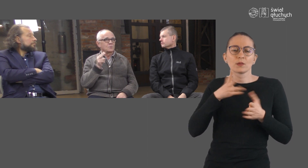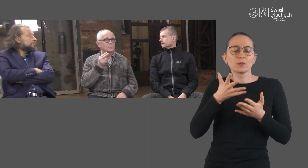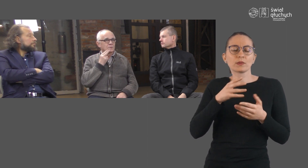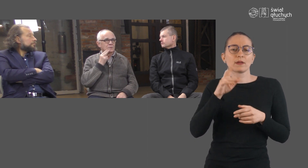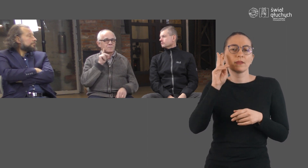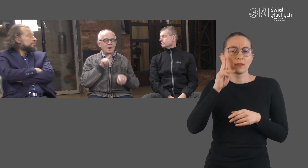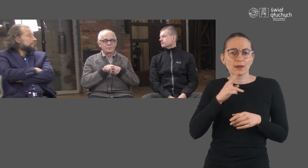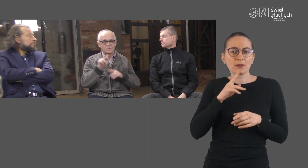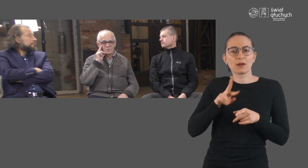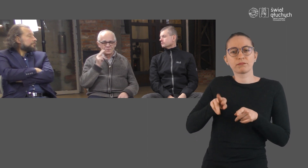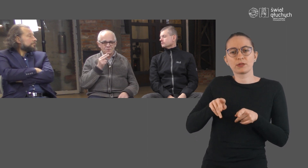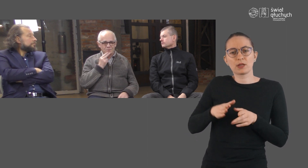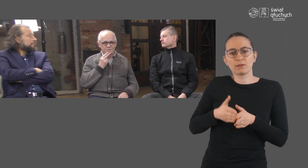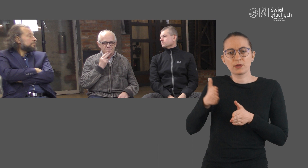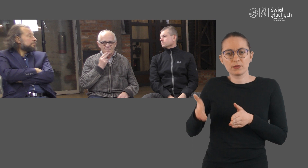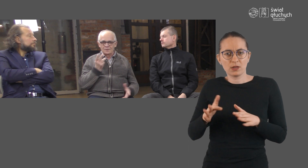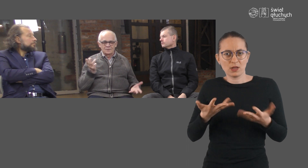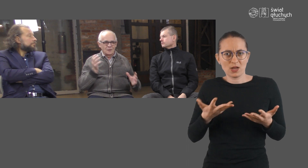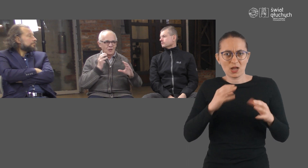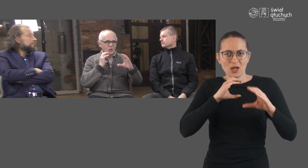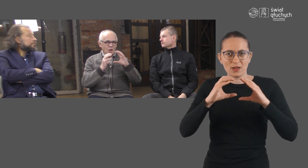Kobieta miała brata głuchego.